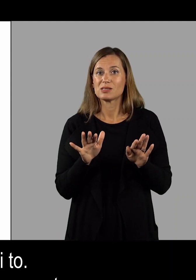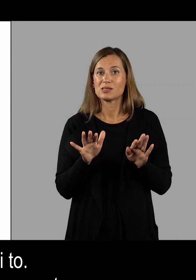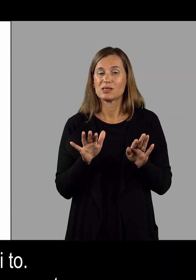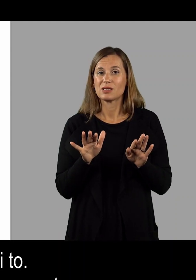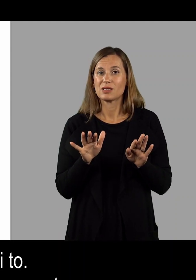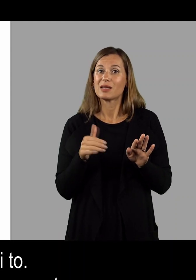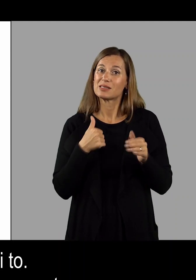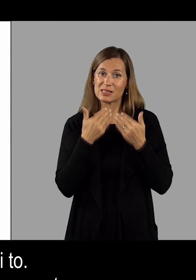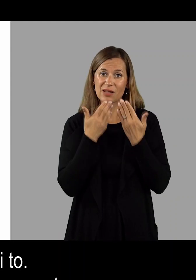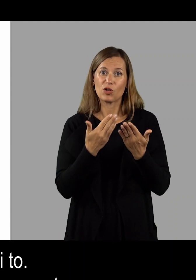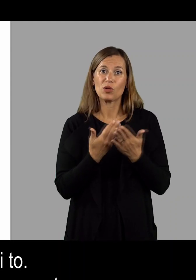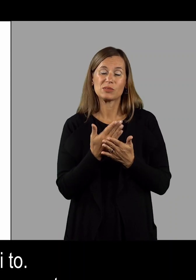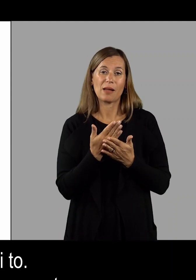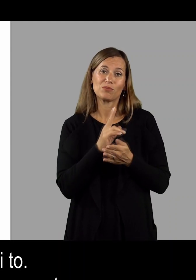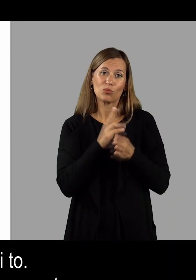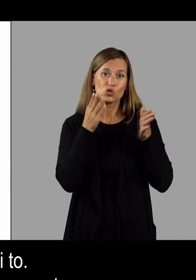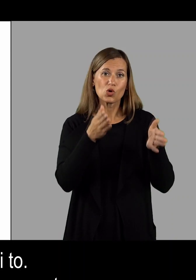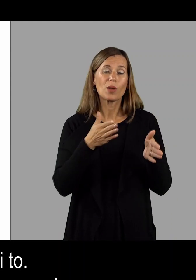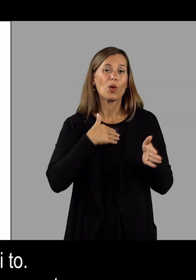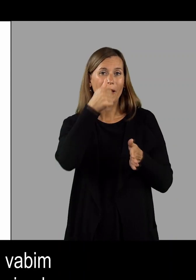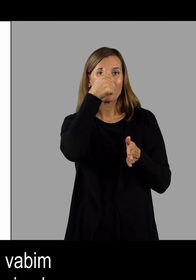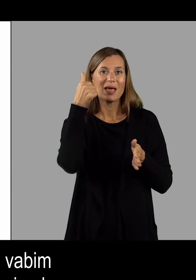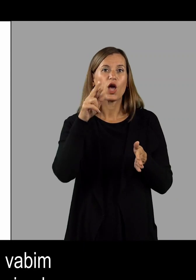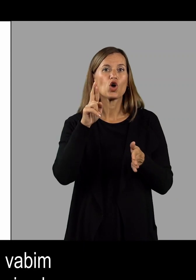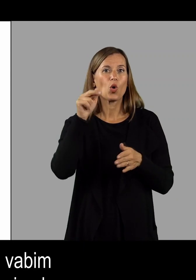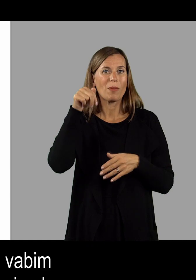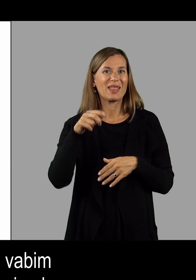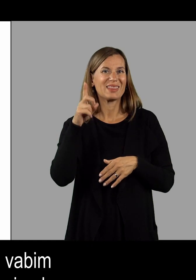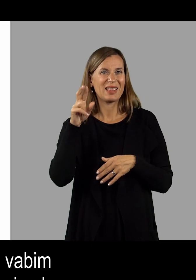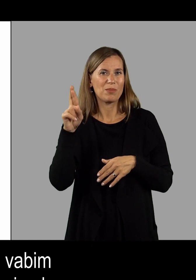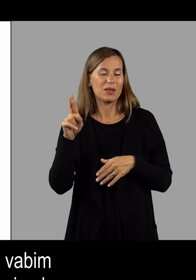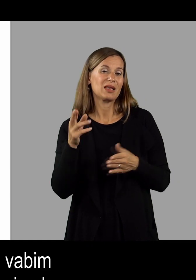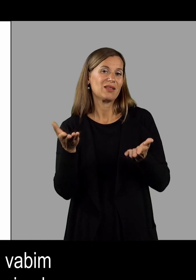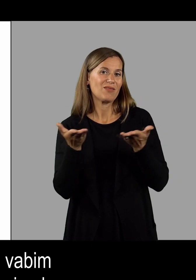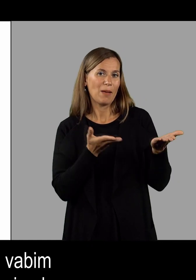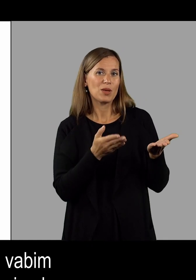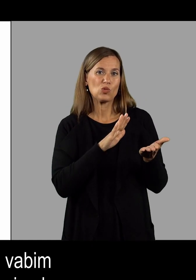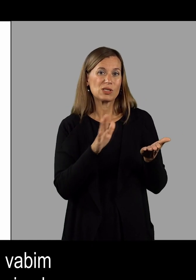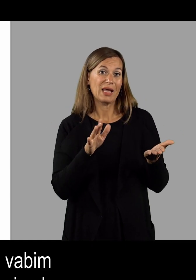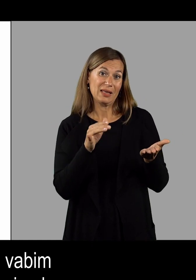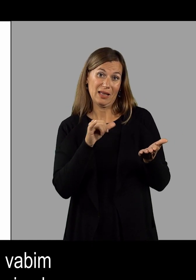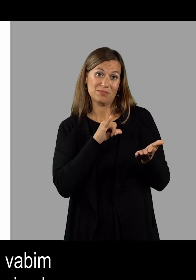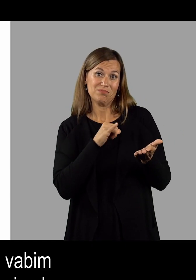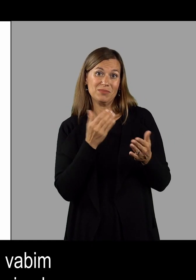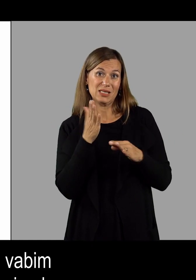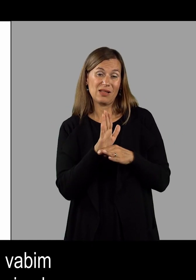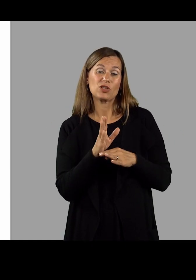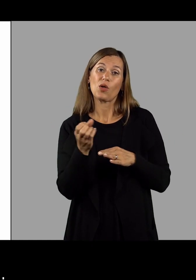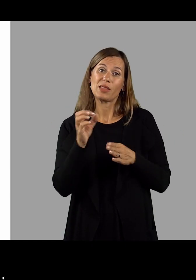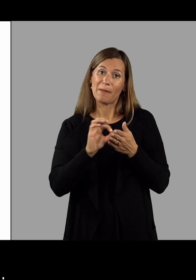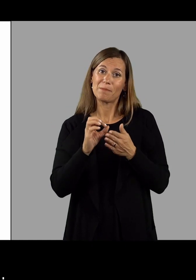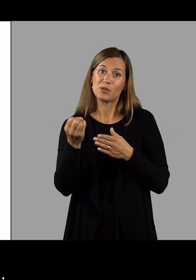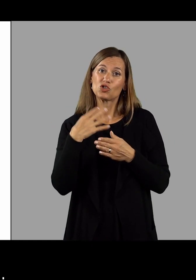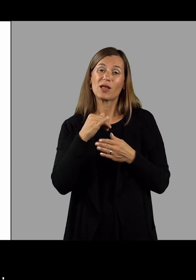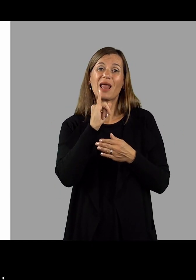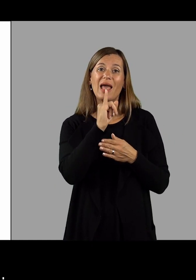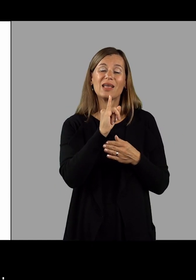Imamo tudi inštruktorja za Velotype tipkovnico in seveda opravili smo neke osnovne pogovore s televizijskimi hišami o